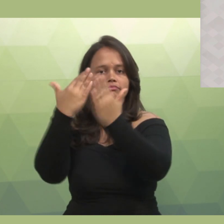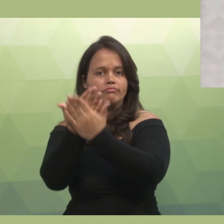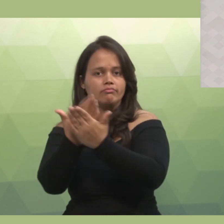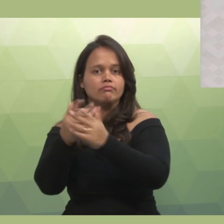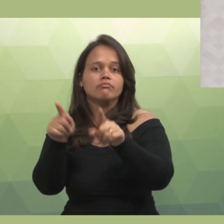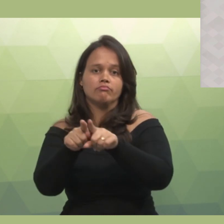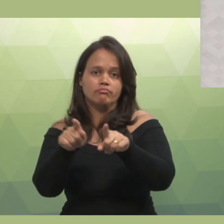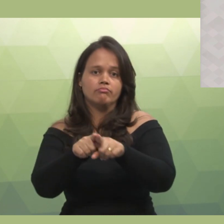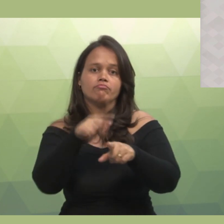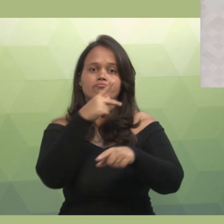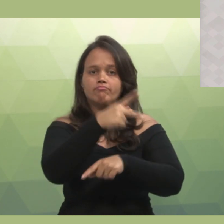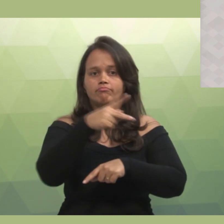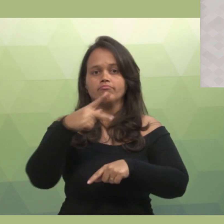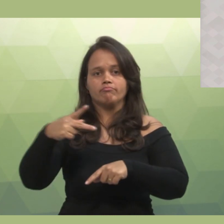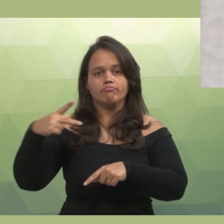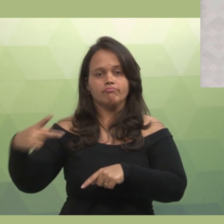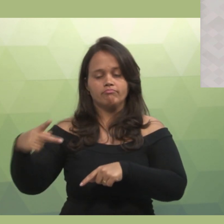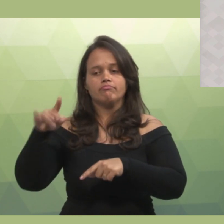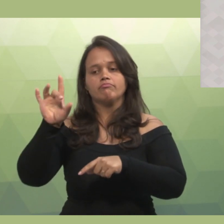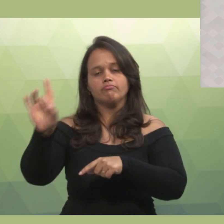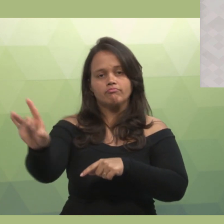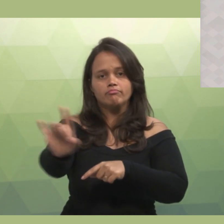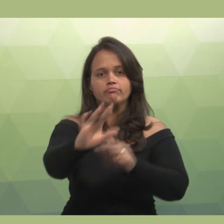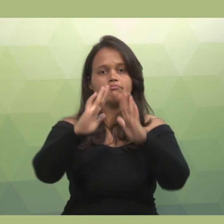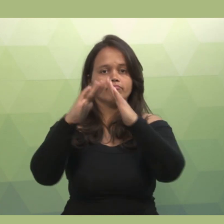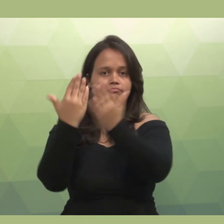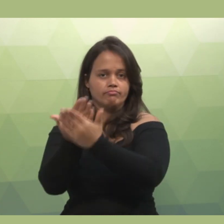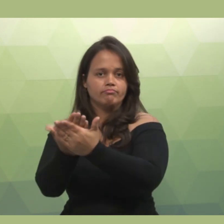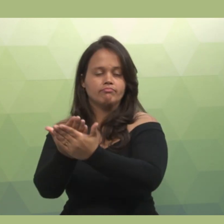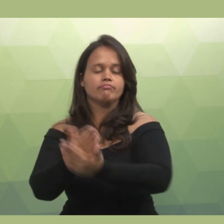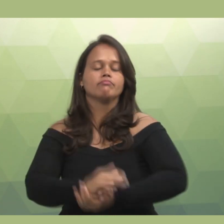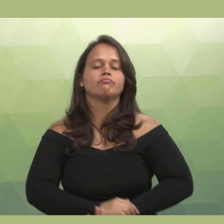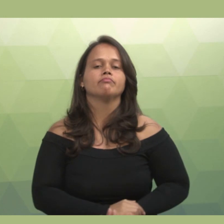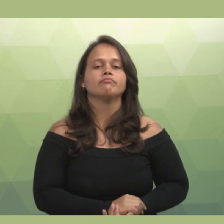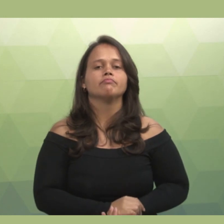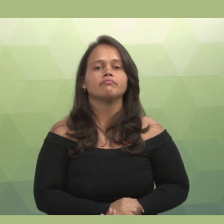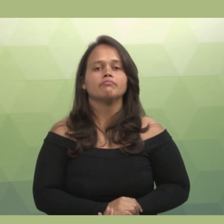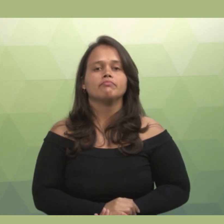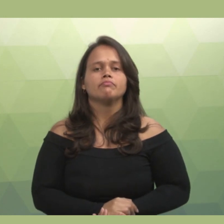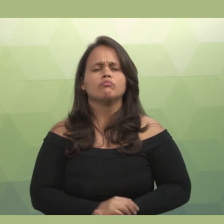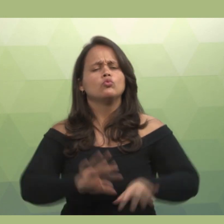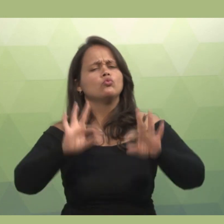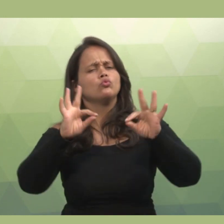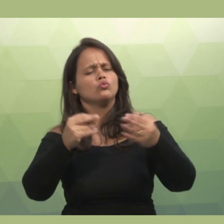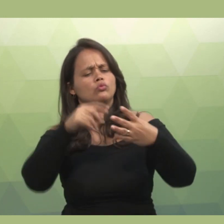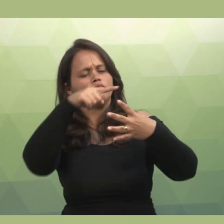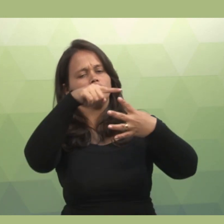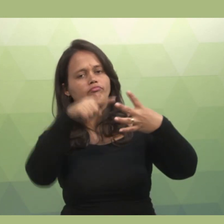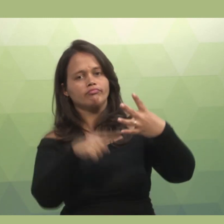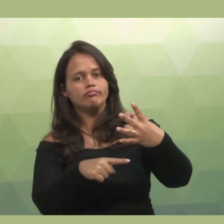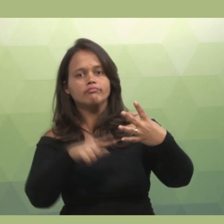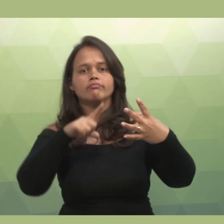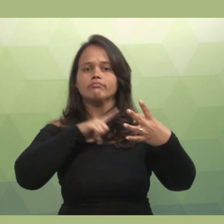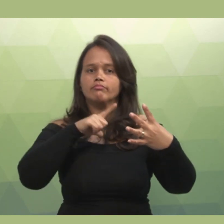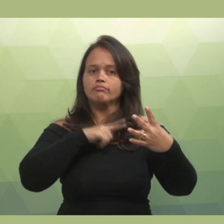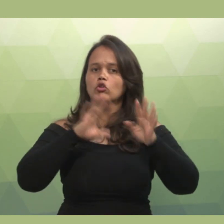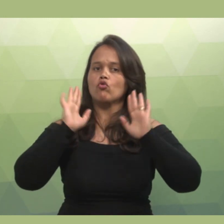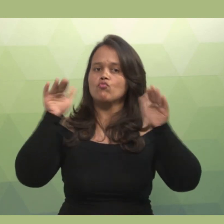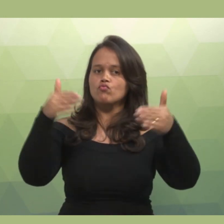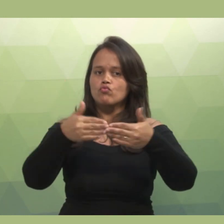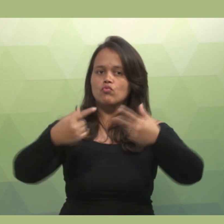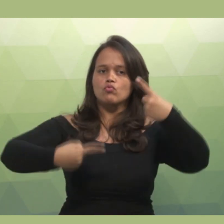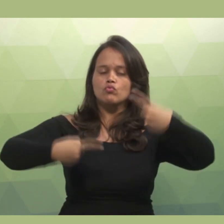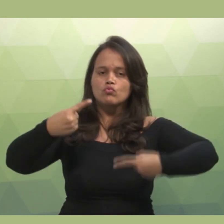projetos político-pedagógicos e institucionais. Em todas as unidades, teremos fórum de